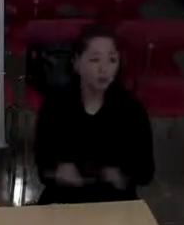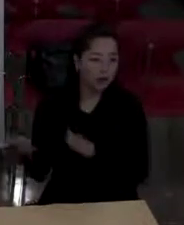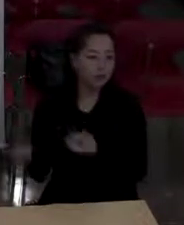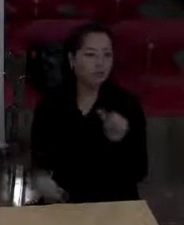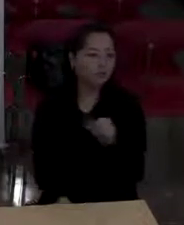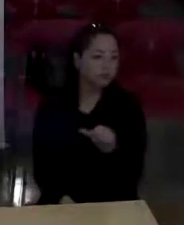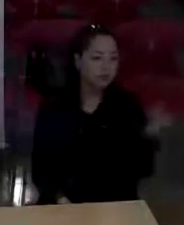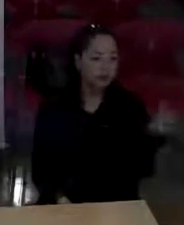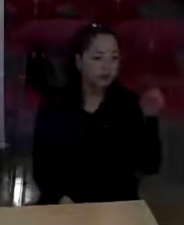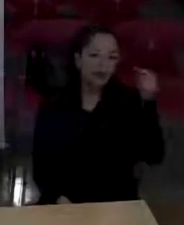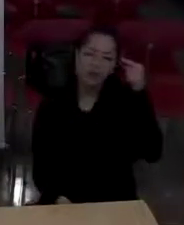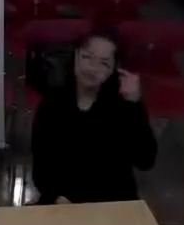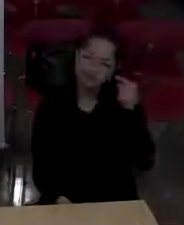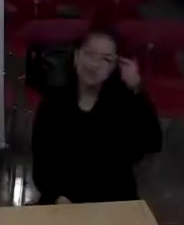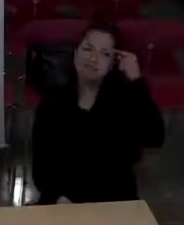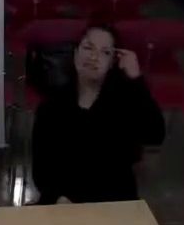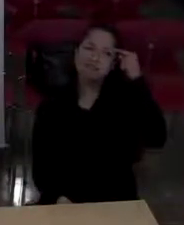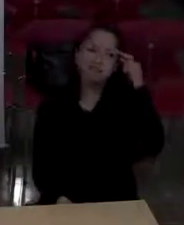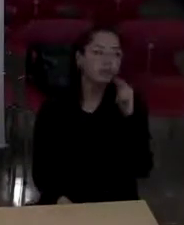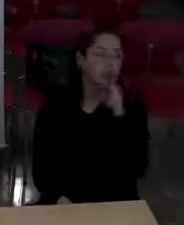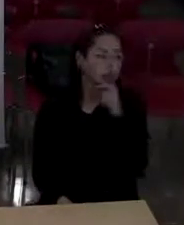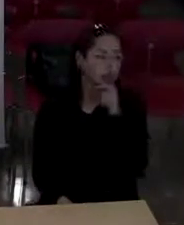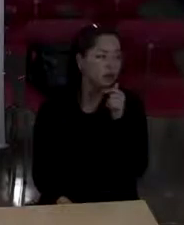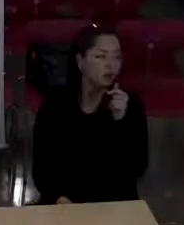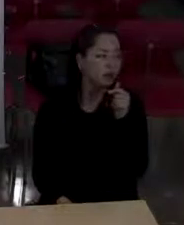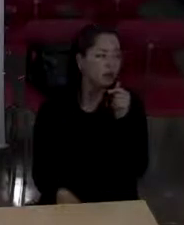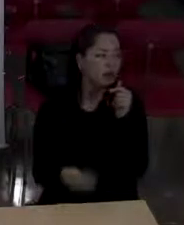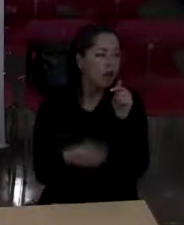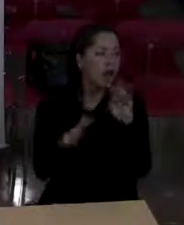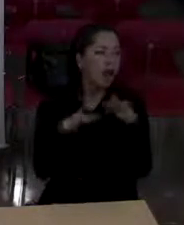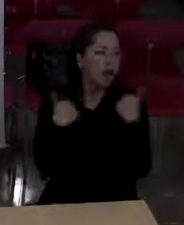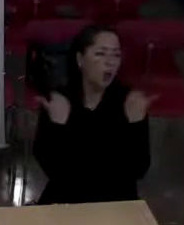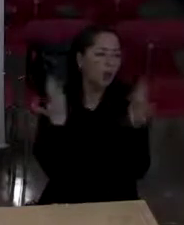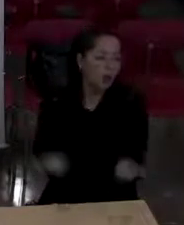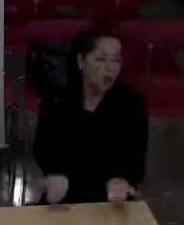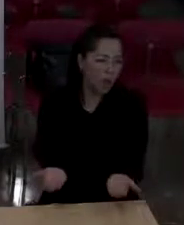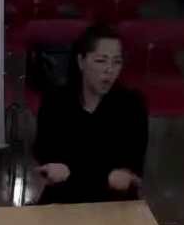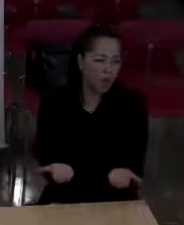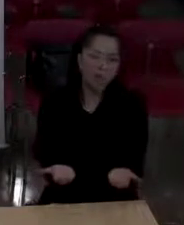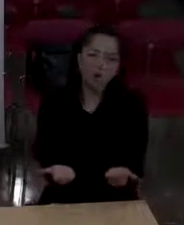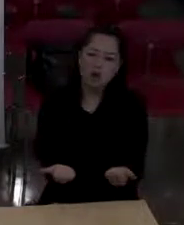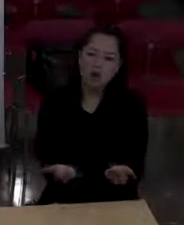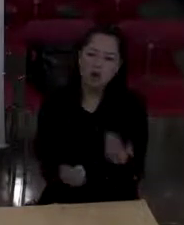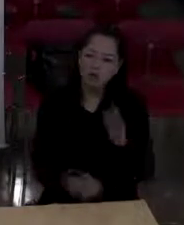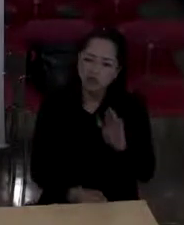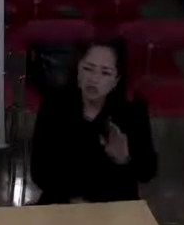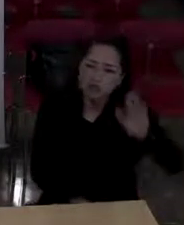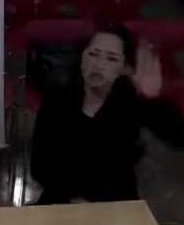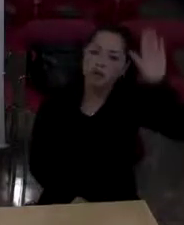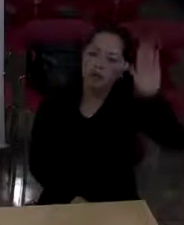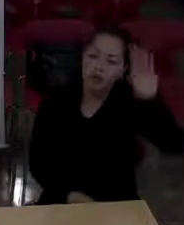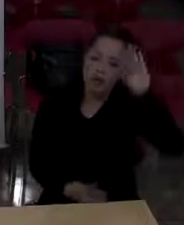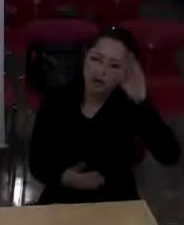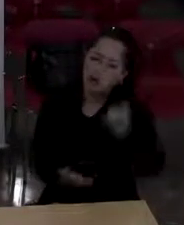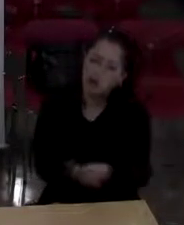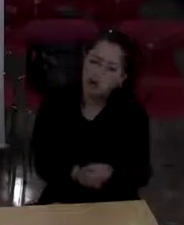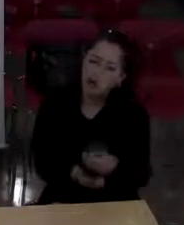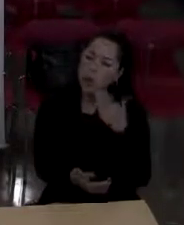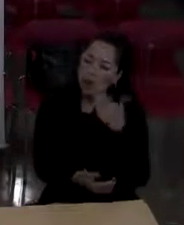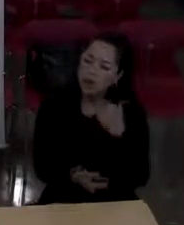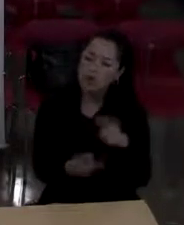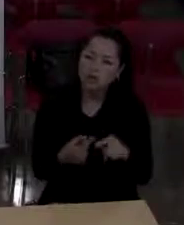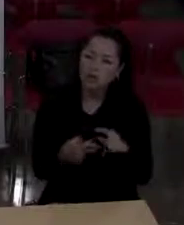precisamente determinar cómo le digo qué, a quién en el momento que es. Entonces vamos a, cuando yo